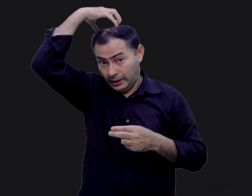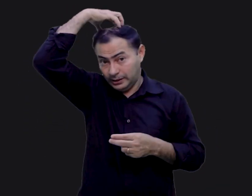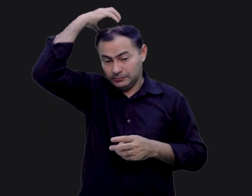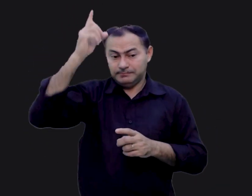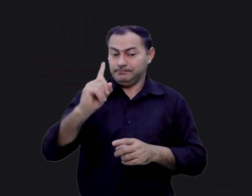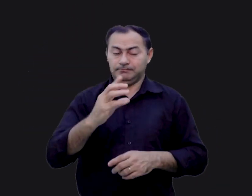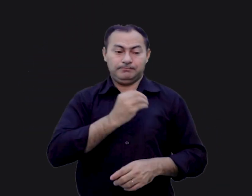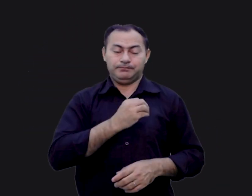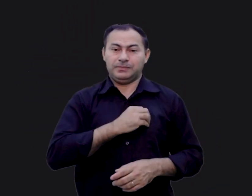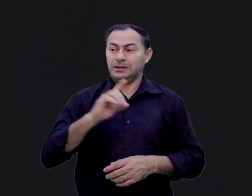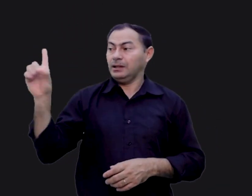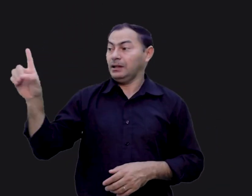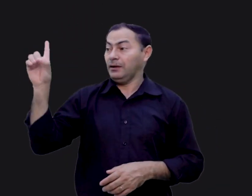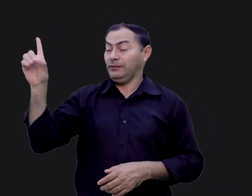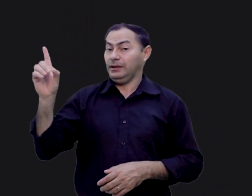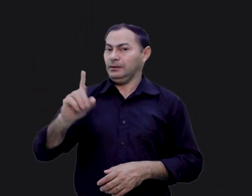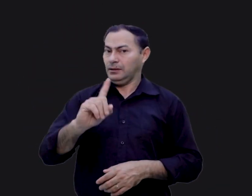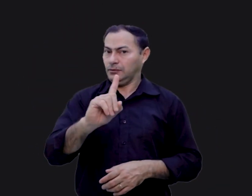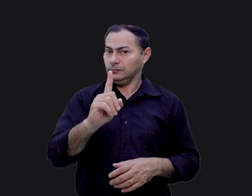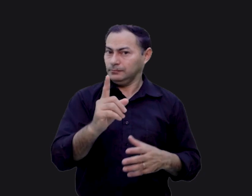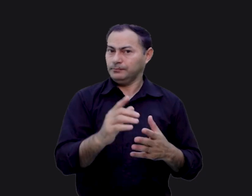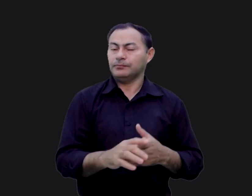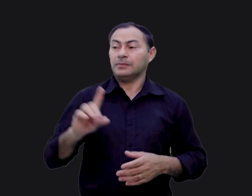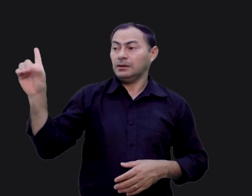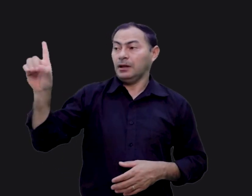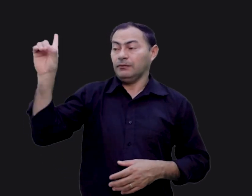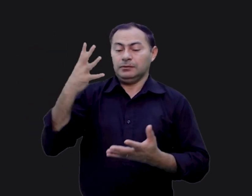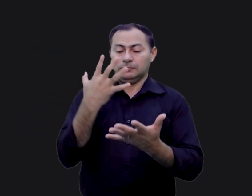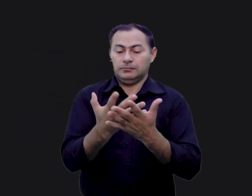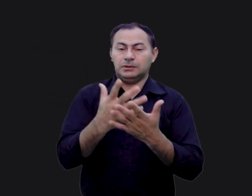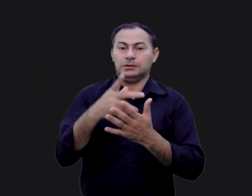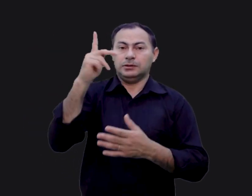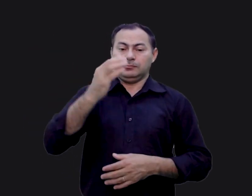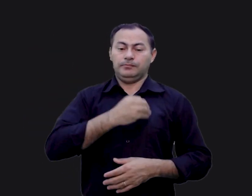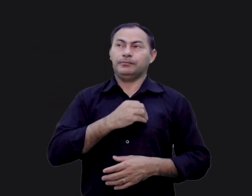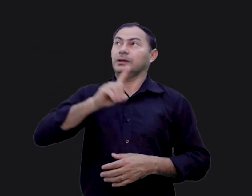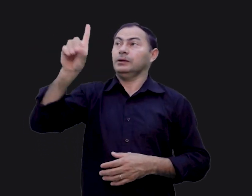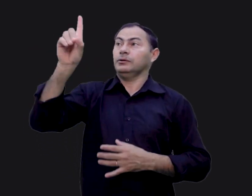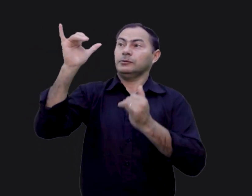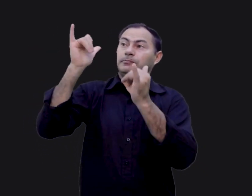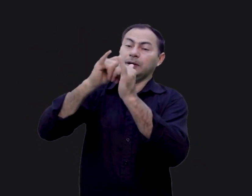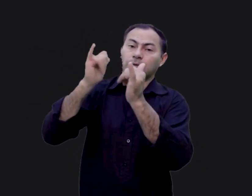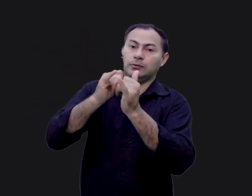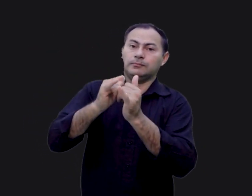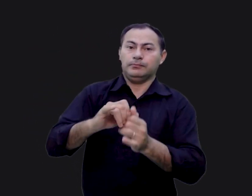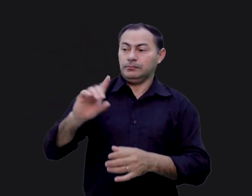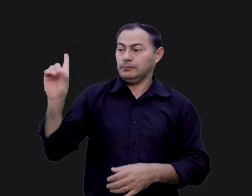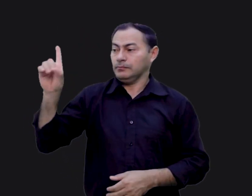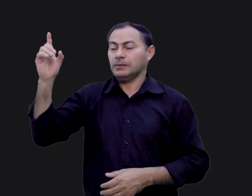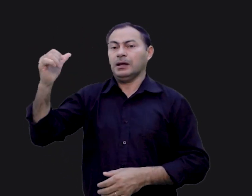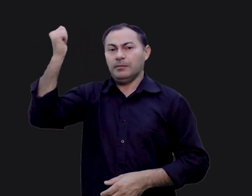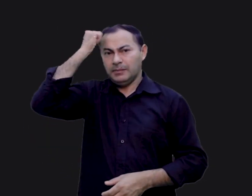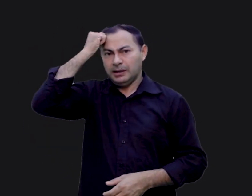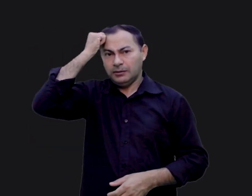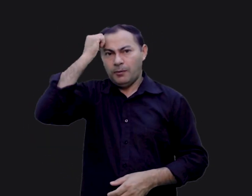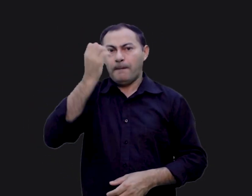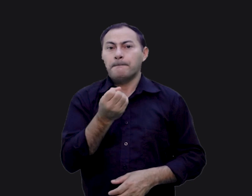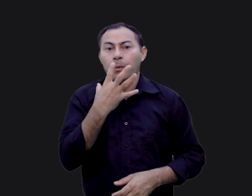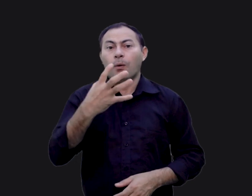foram resultado do pecado de Davi. Davi confessou o seu pecado e Deus o perdoou. Davi arrependeu-se e foi um